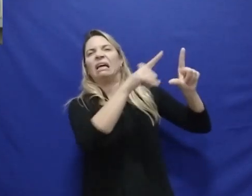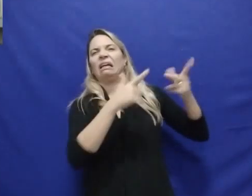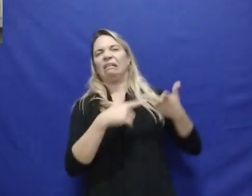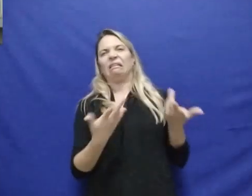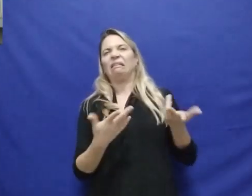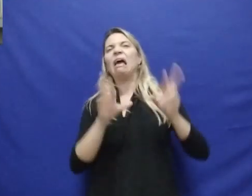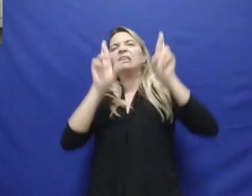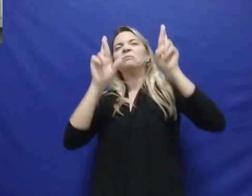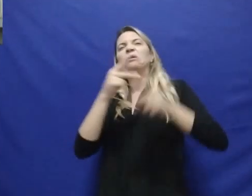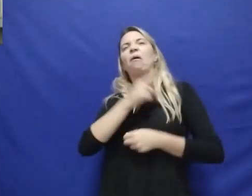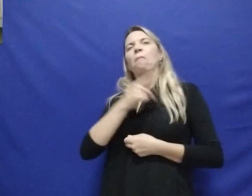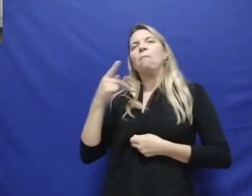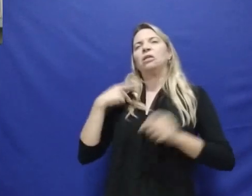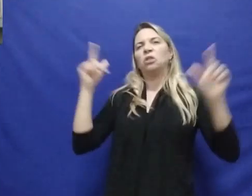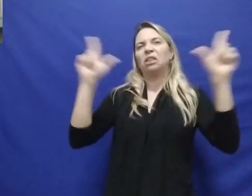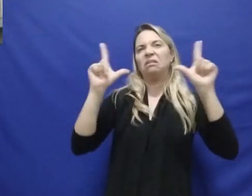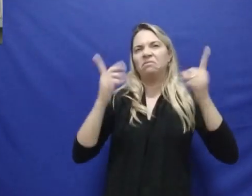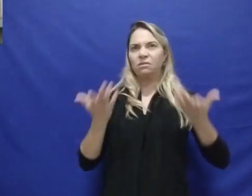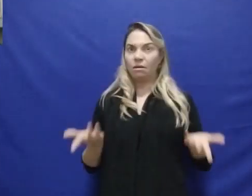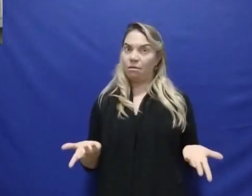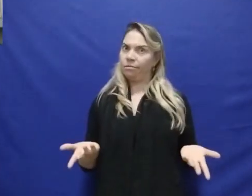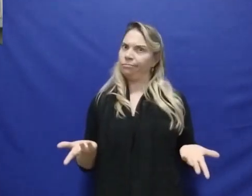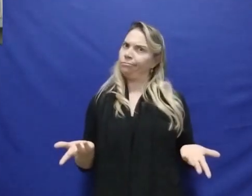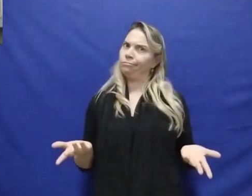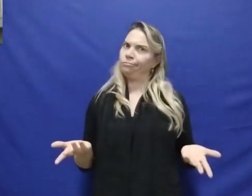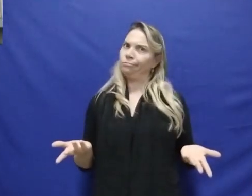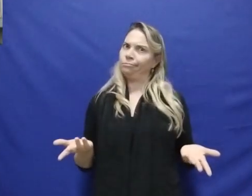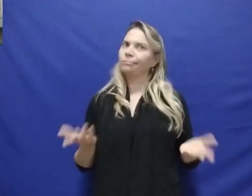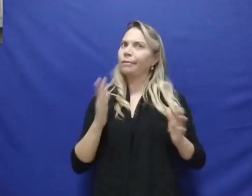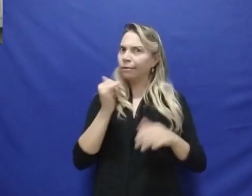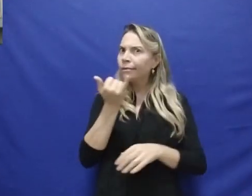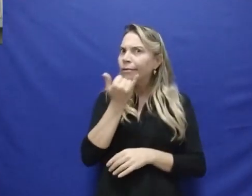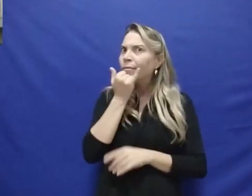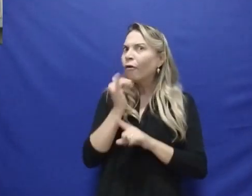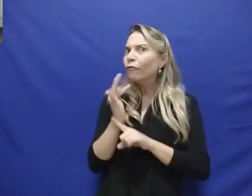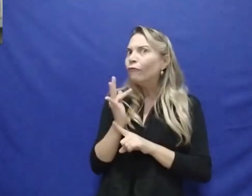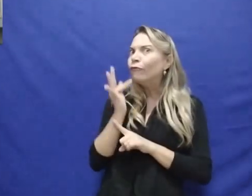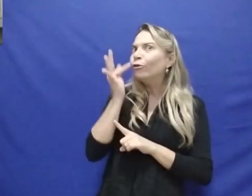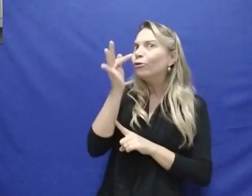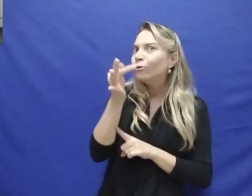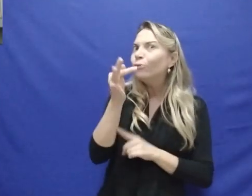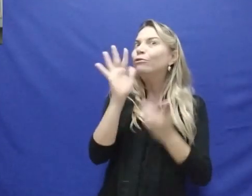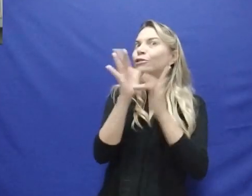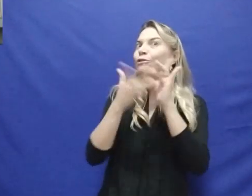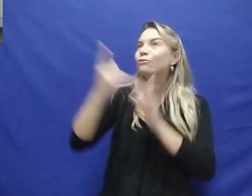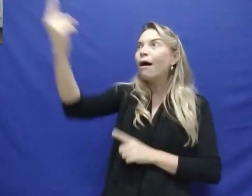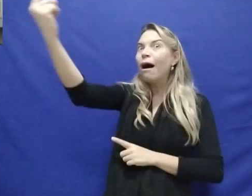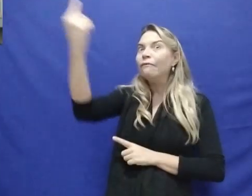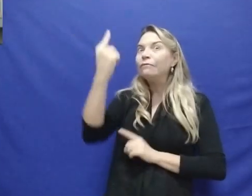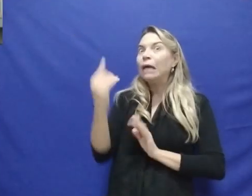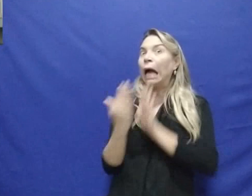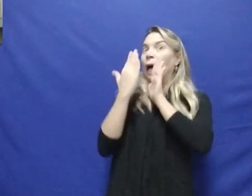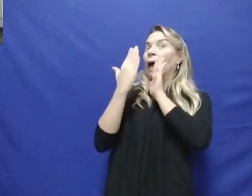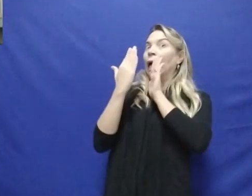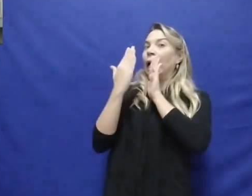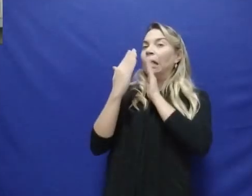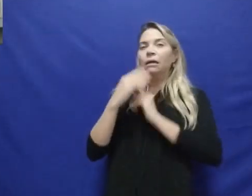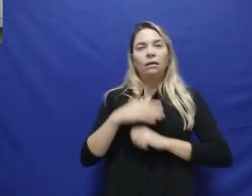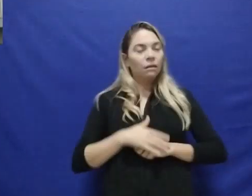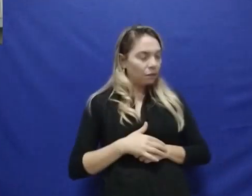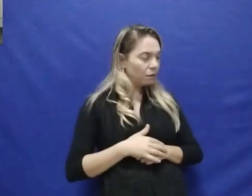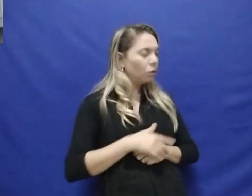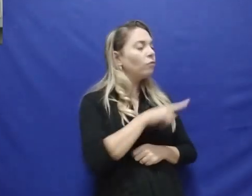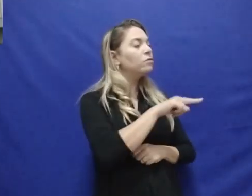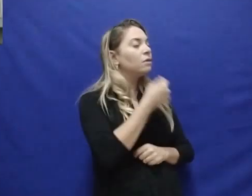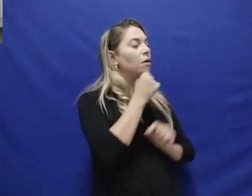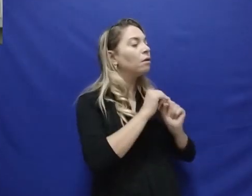vivem postando sorrisos e conquistas nas redes sociais que está tudo bem com elas, porque não está. Não